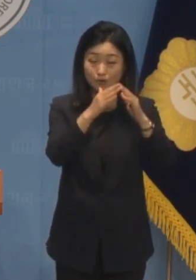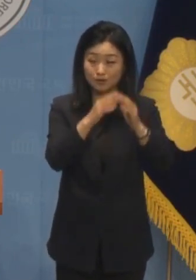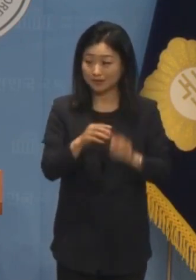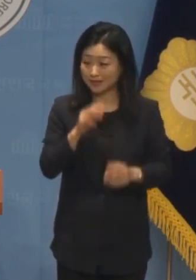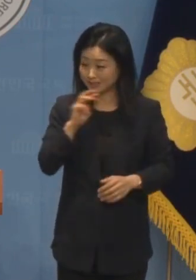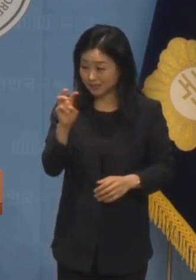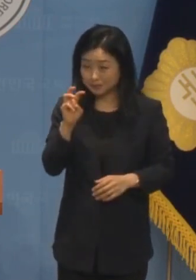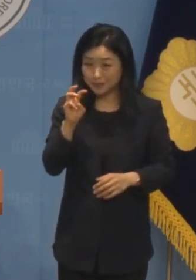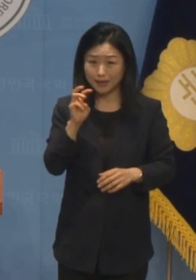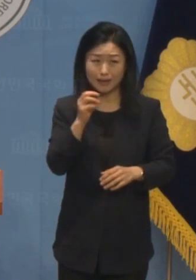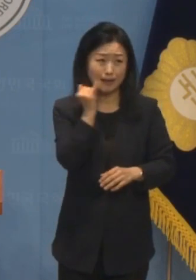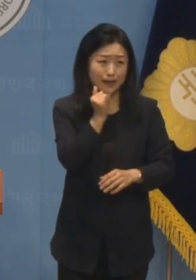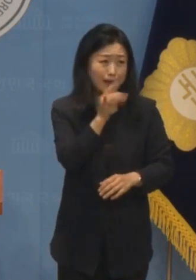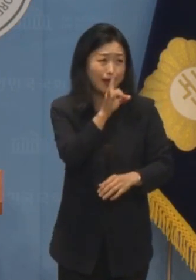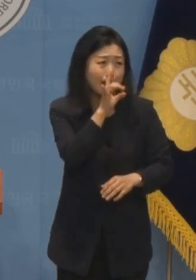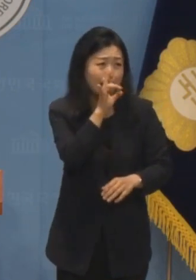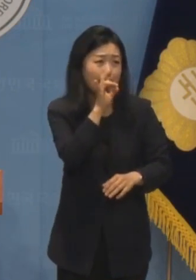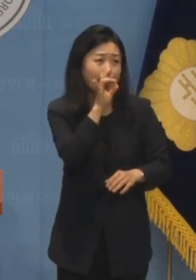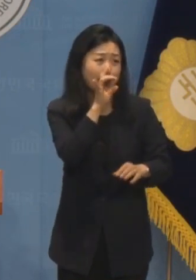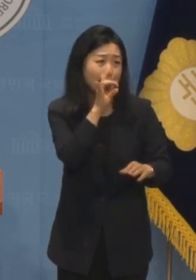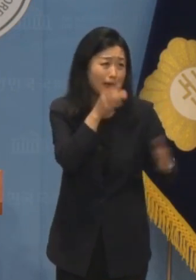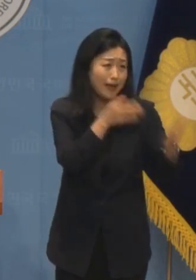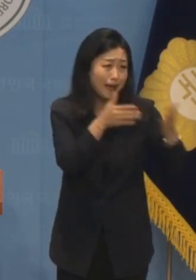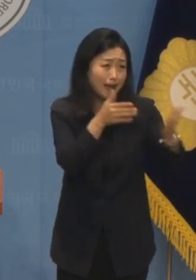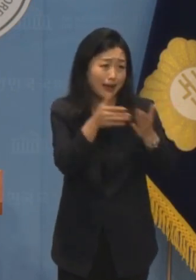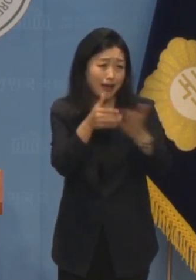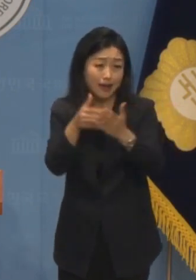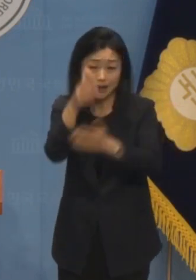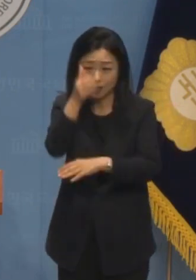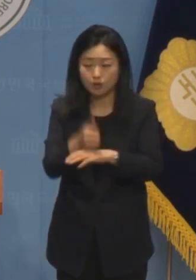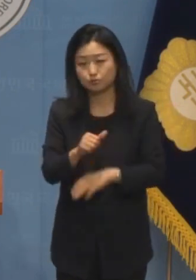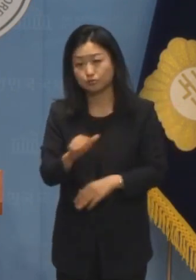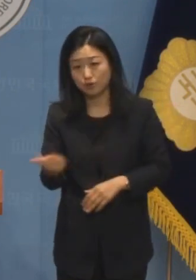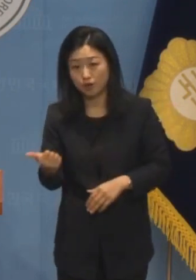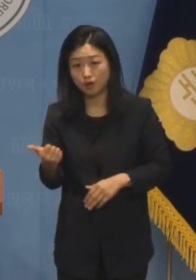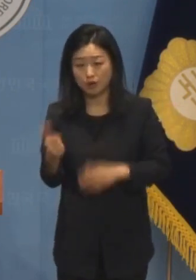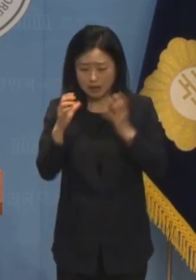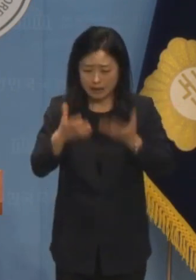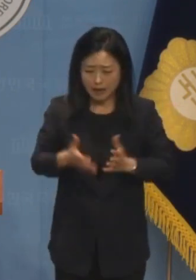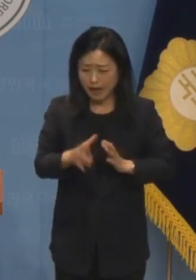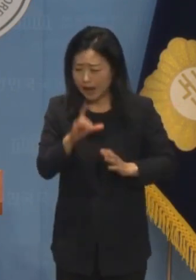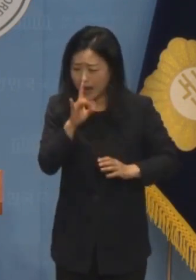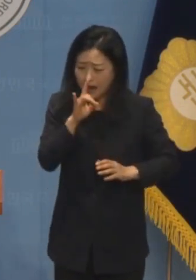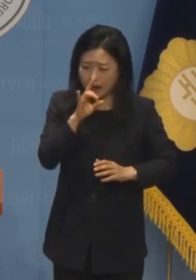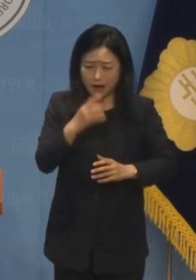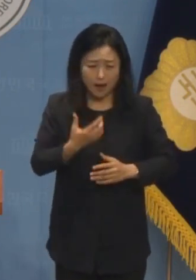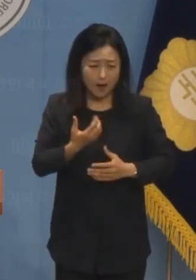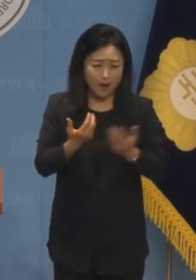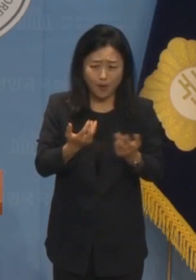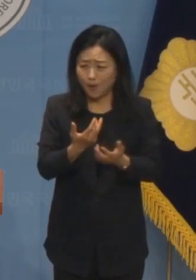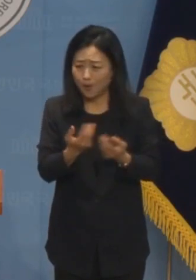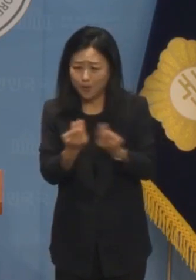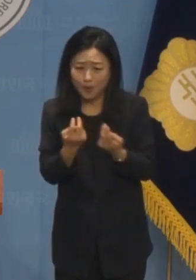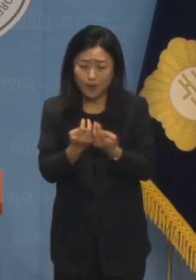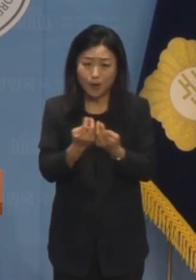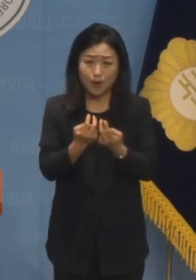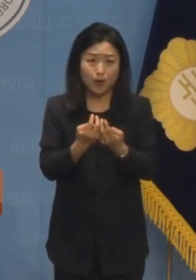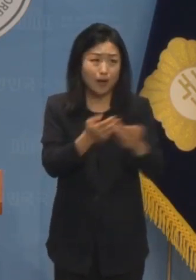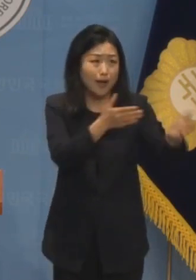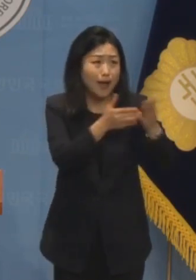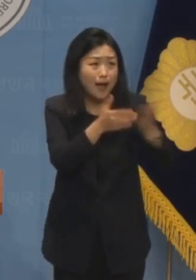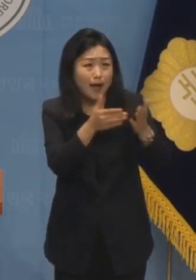찾아 전화 뺑뺑이 92번 끝에 숨지고 조산 증세의 산모도 70곳이 넘는 병원에서